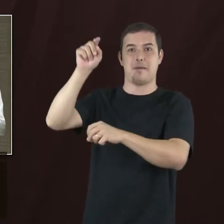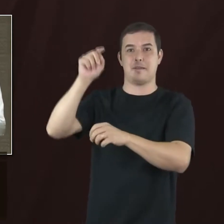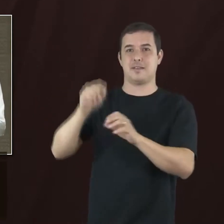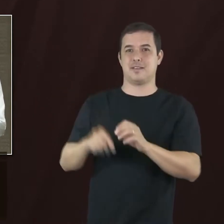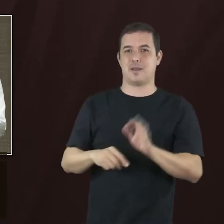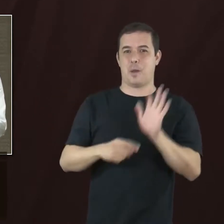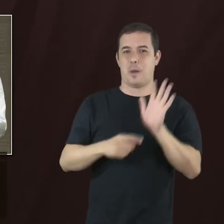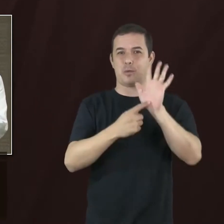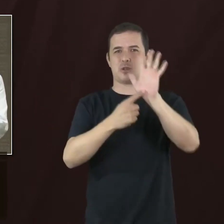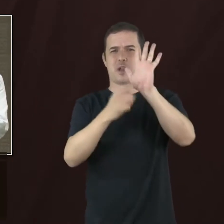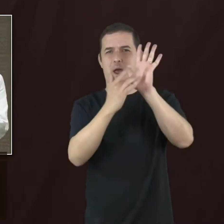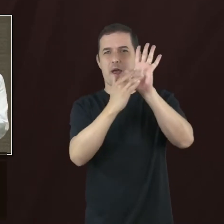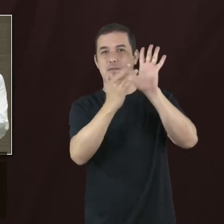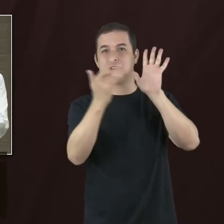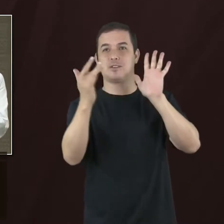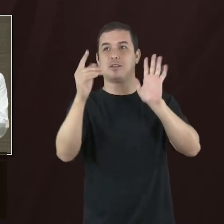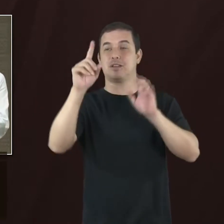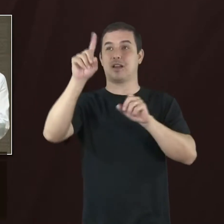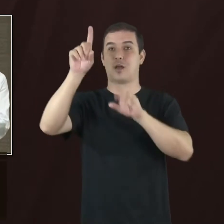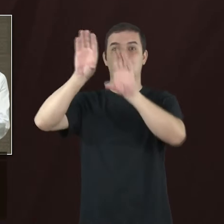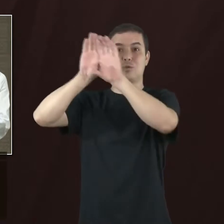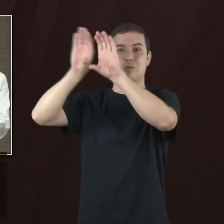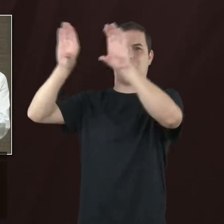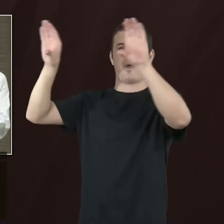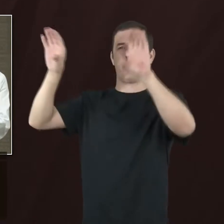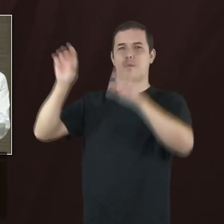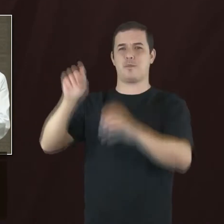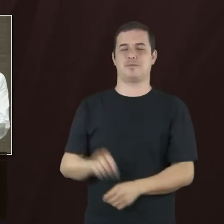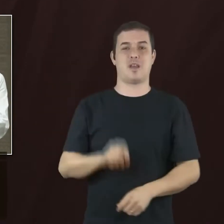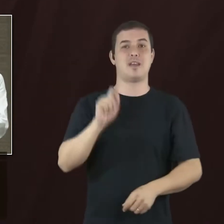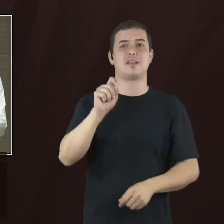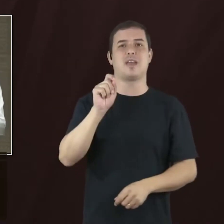Quem quer despontar-se nas alturas?